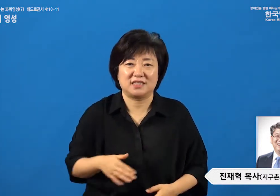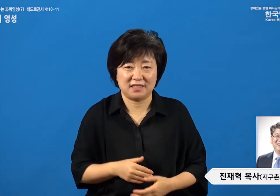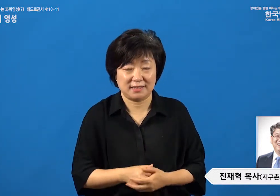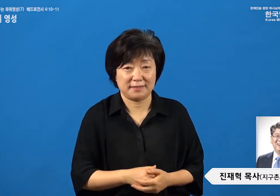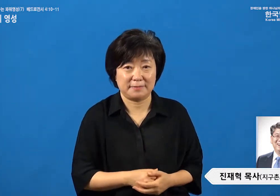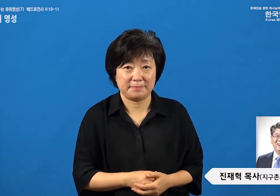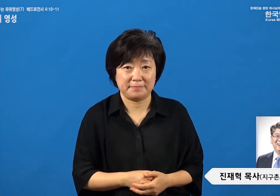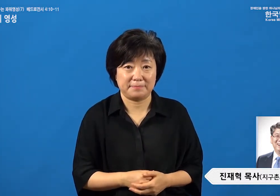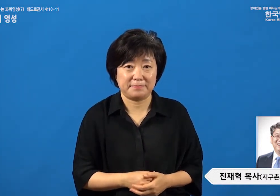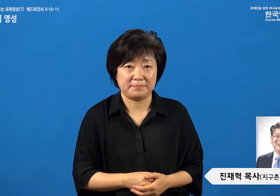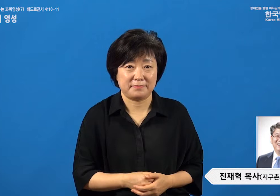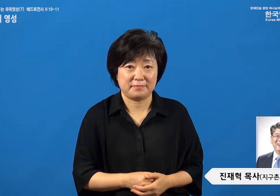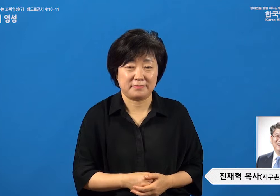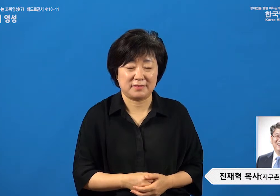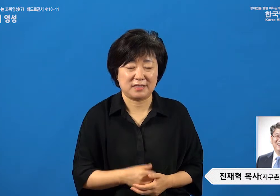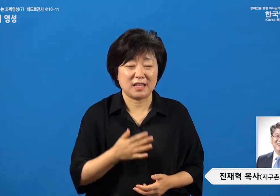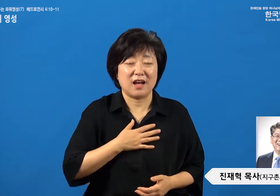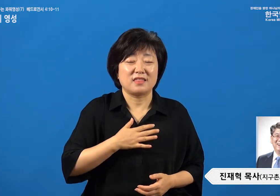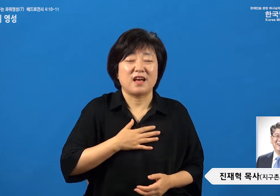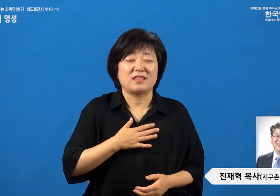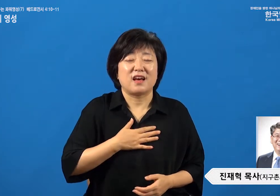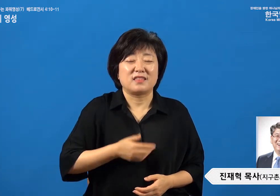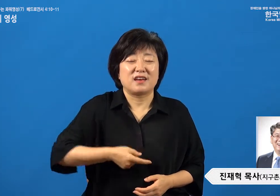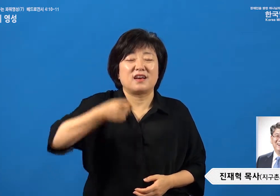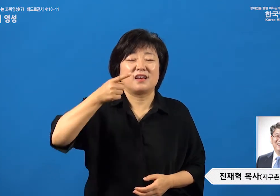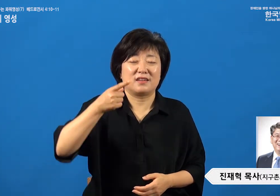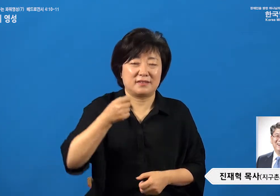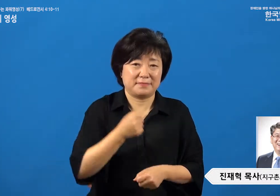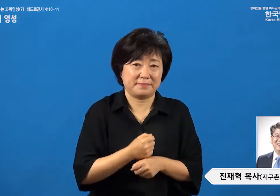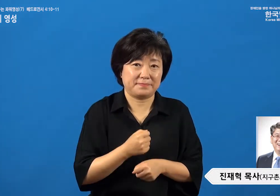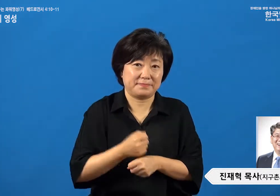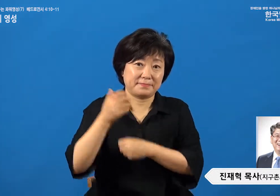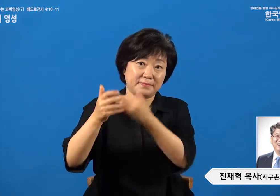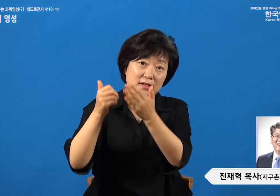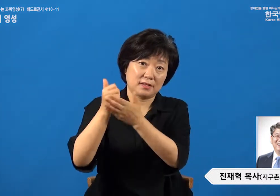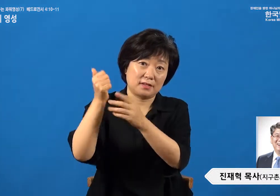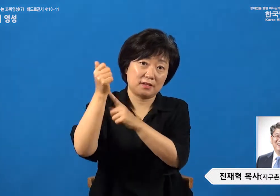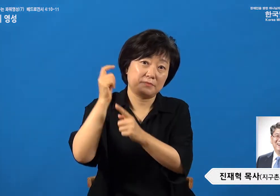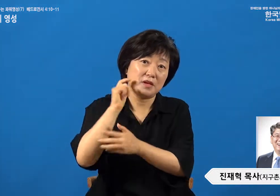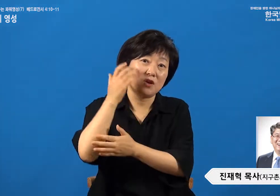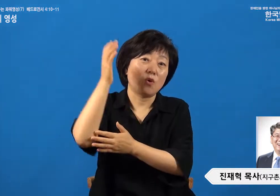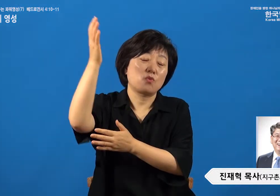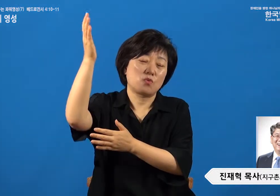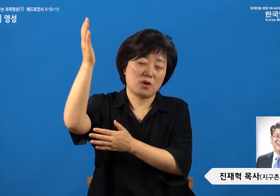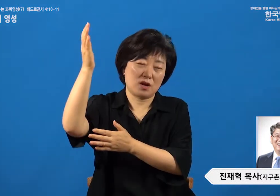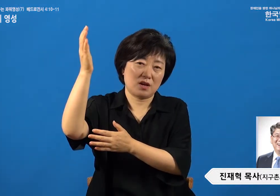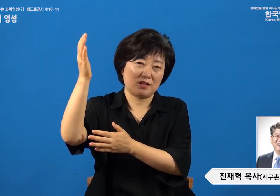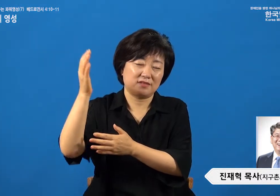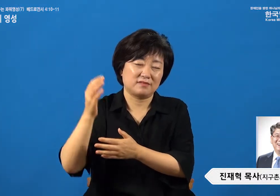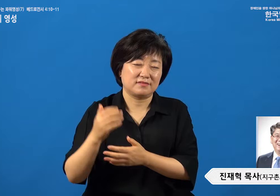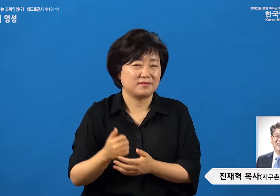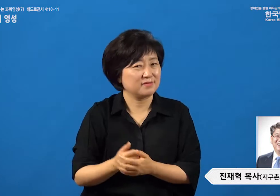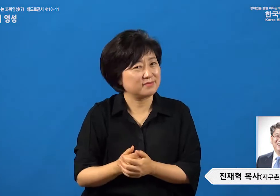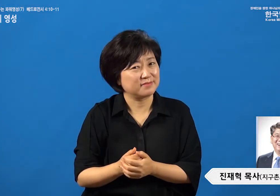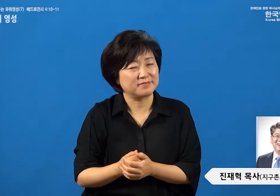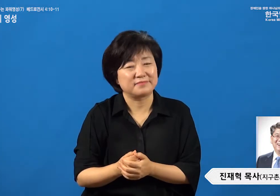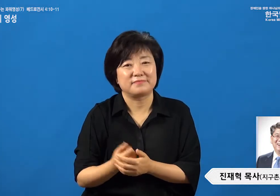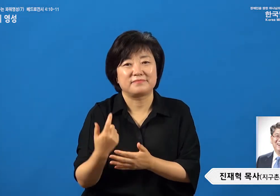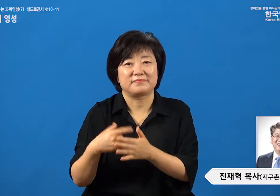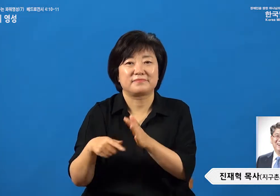우리가 하는 겁니다. 하나님의 영광을 위해.